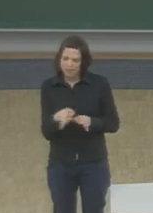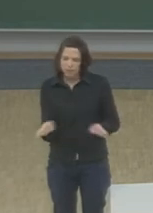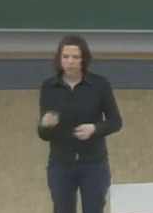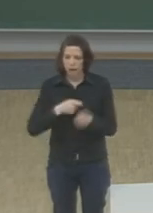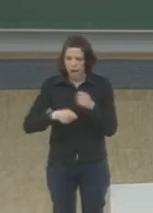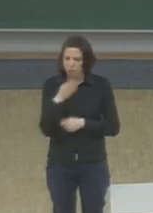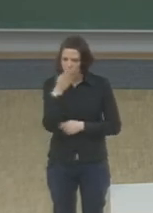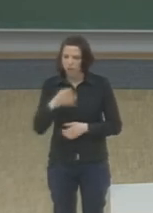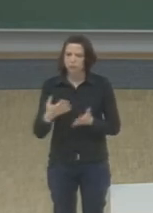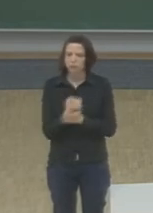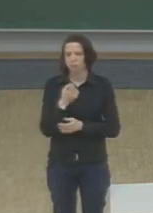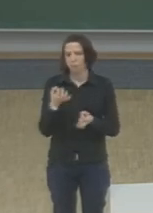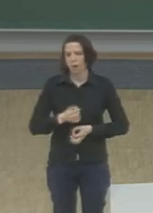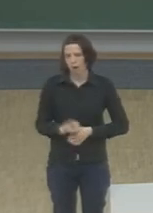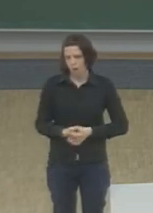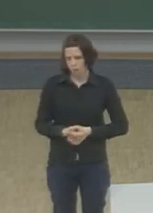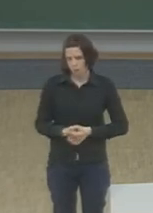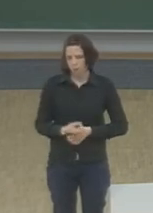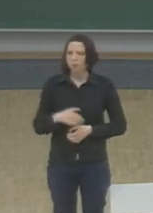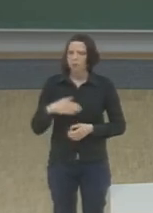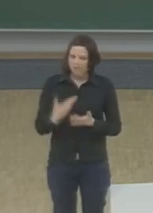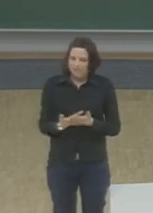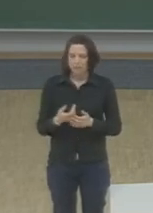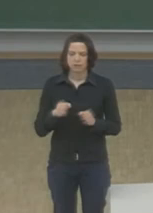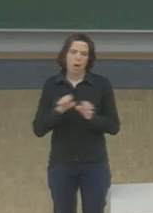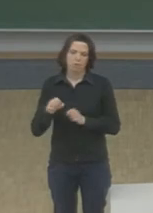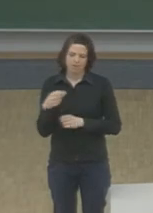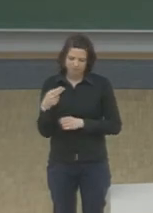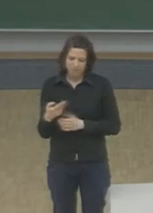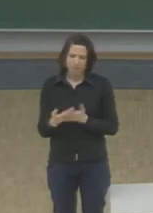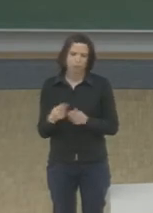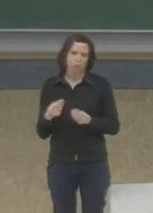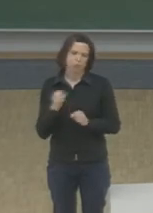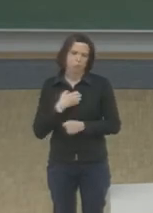Handlungsorientierung erlangen, erwachse daraus das Problem der Aufklärung.